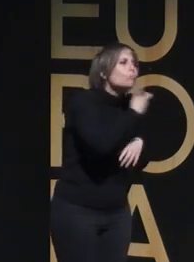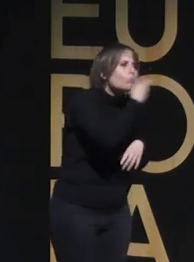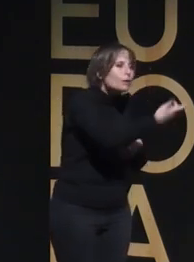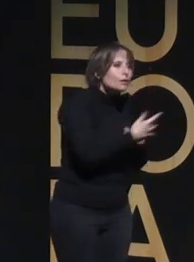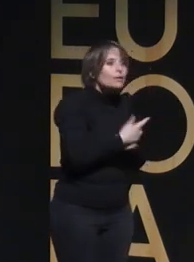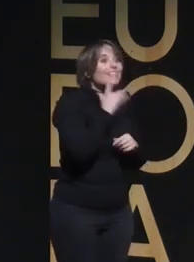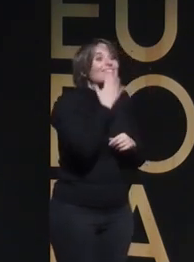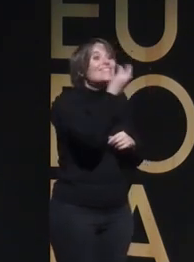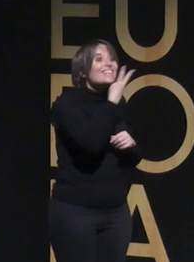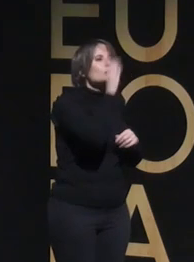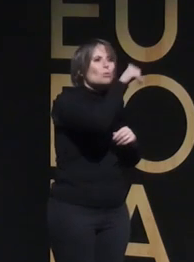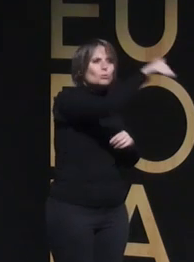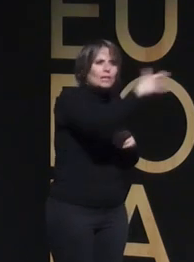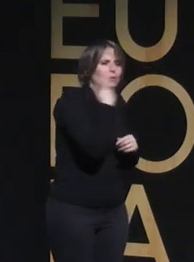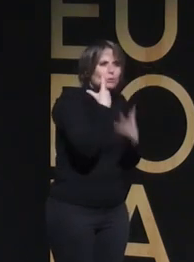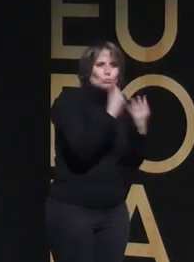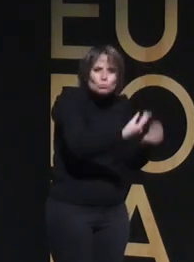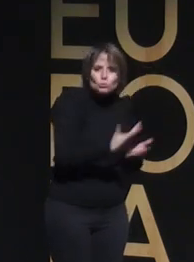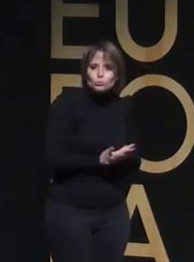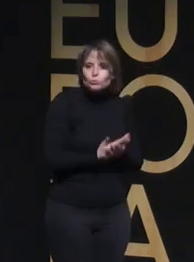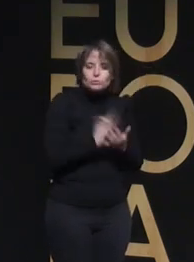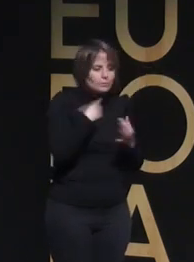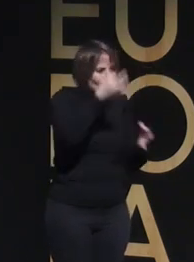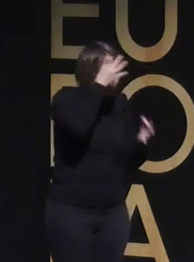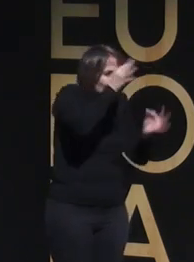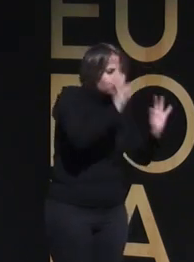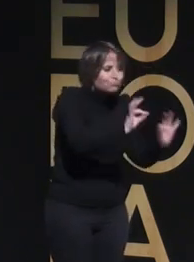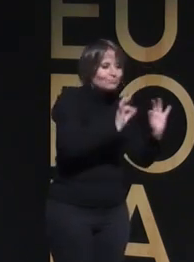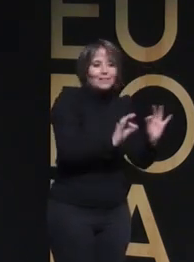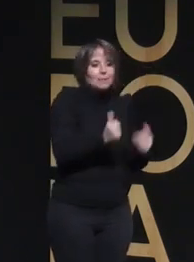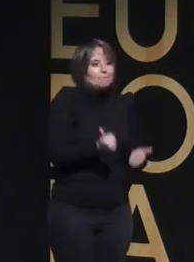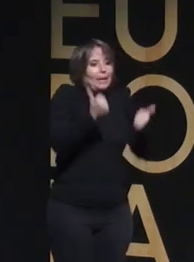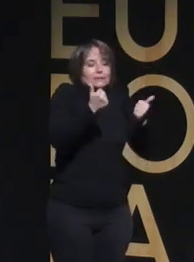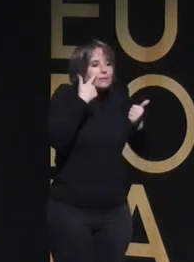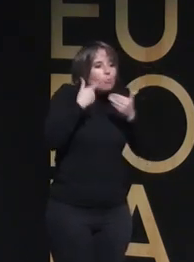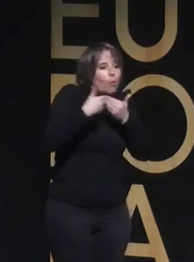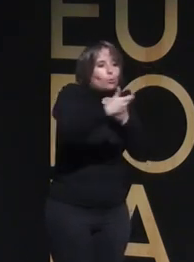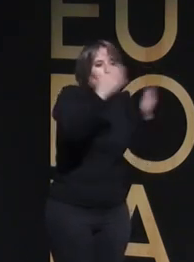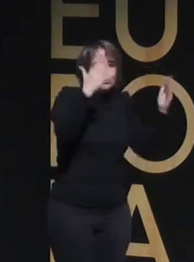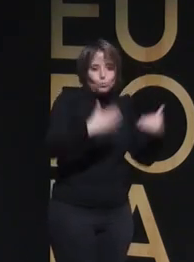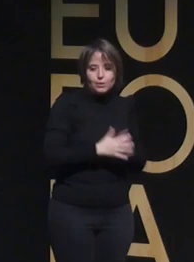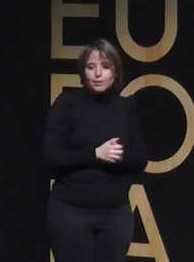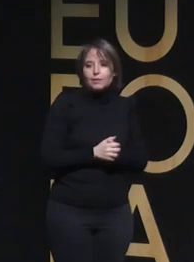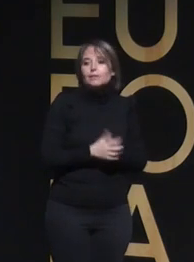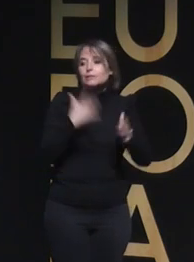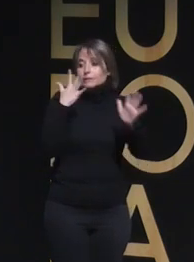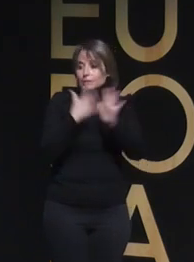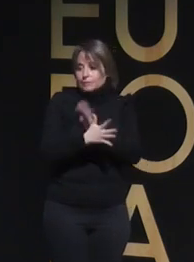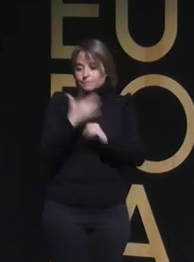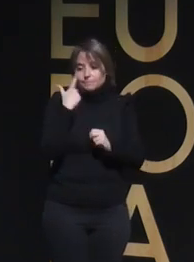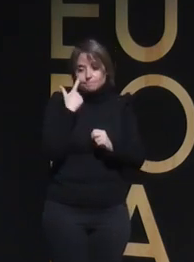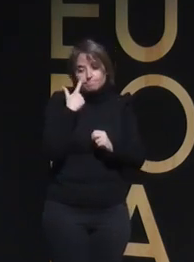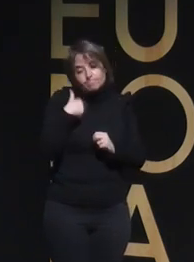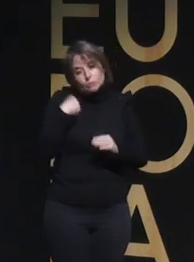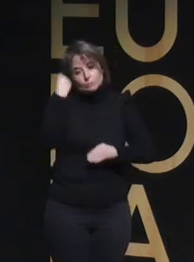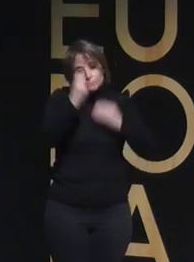3 montañas, pero eso es mucho. O sea, operaciones concretas. O sea, no hay introyectada esa idea. Por lo tanto, yo creo